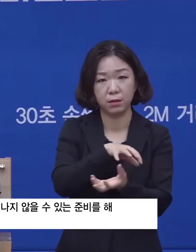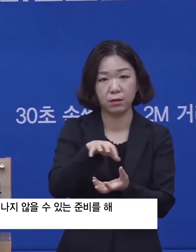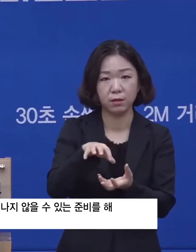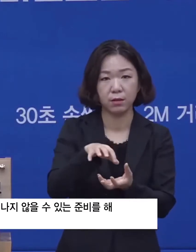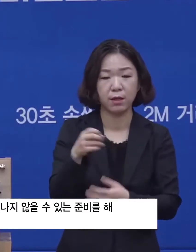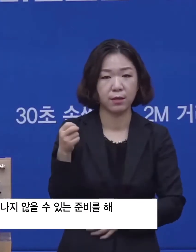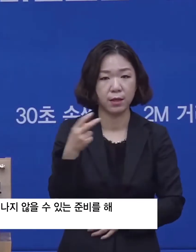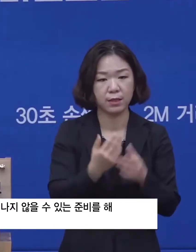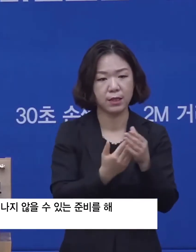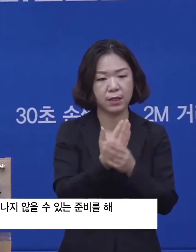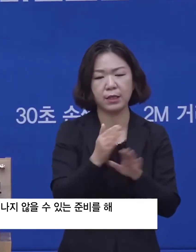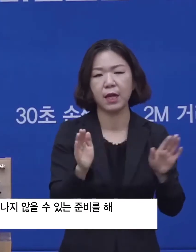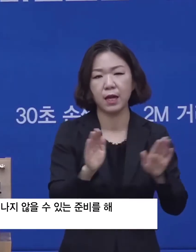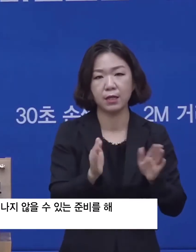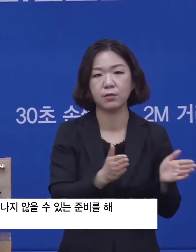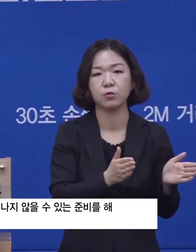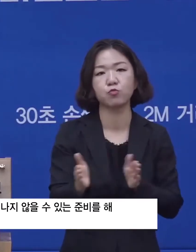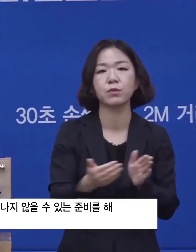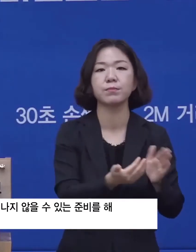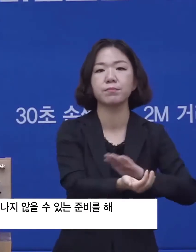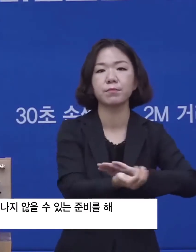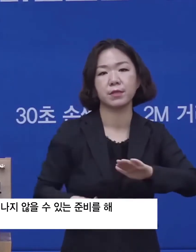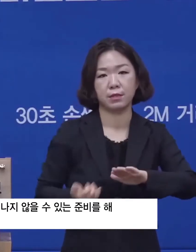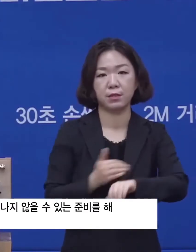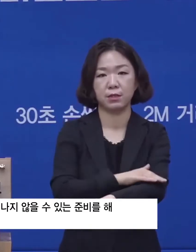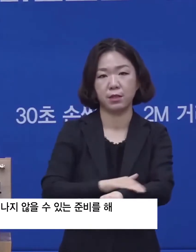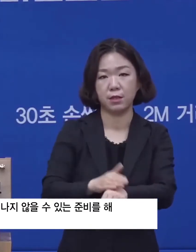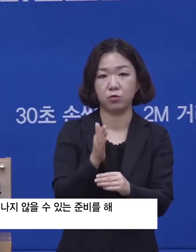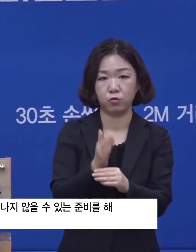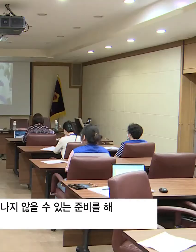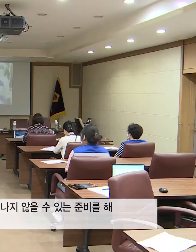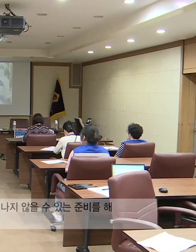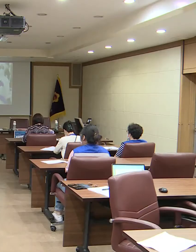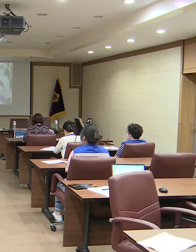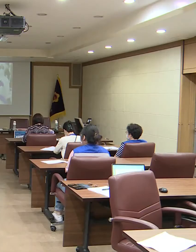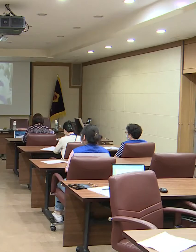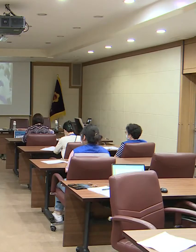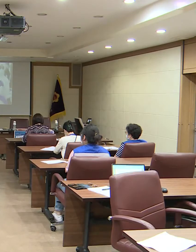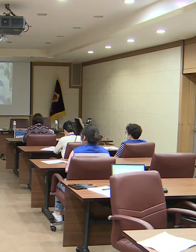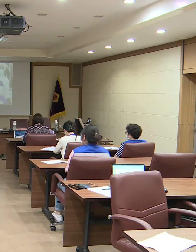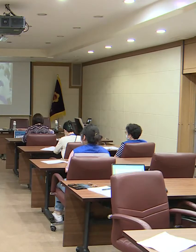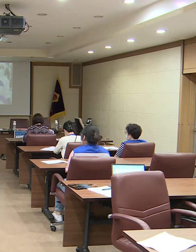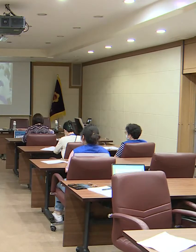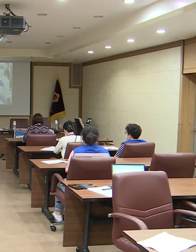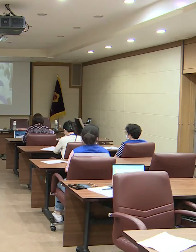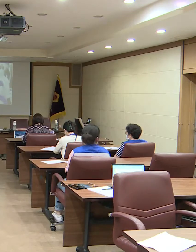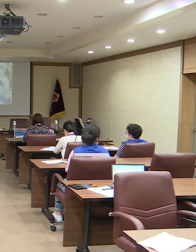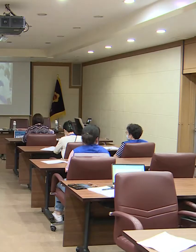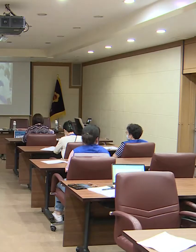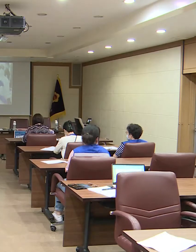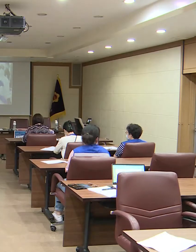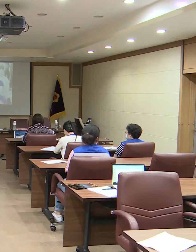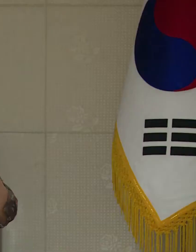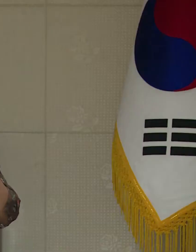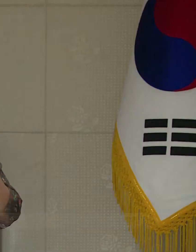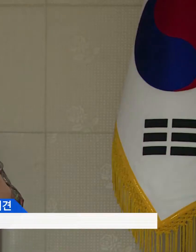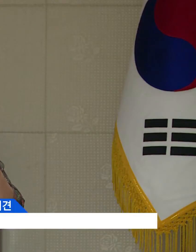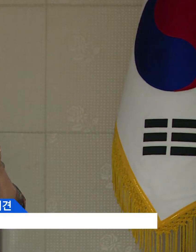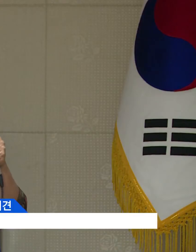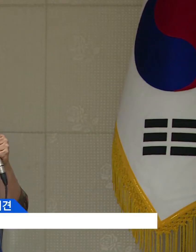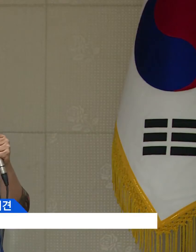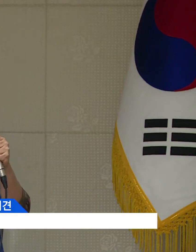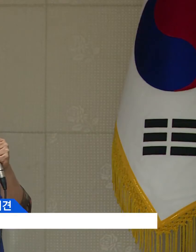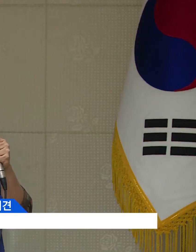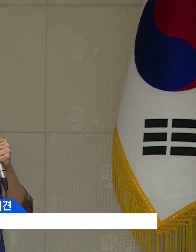다시 일어나지 않을 수 있는 준비는 해뒀다 이렇게 말씀드리고요. 하지만 현장의 목소리는 전혀 다릅니다. 먼저